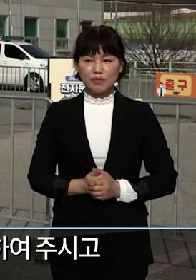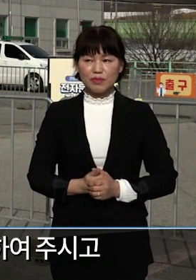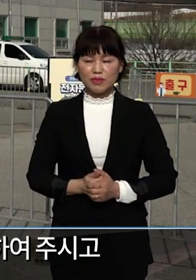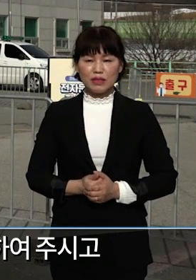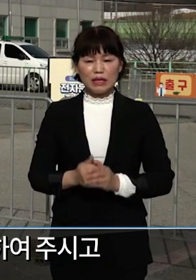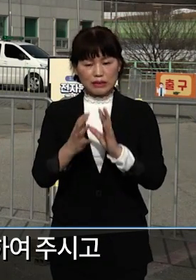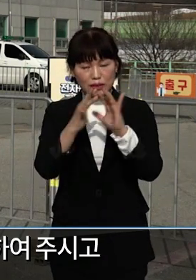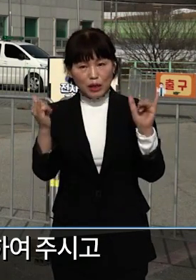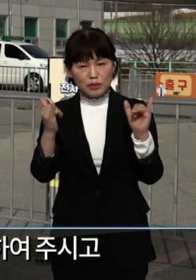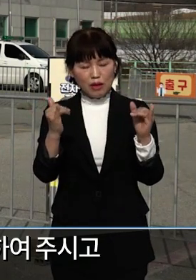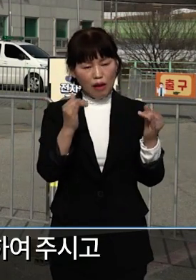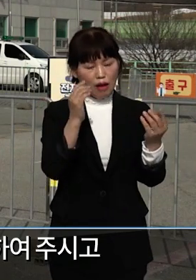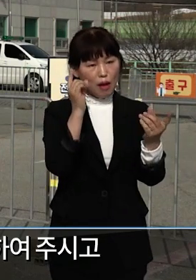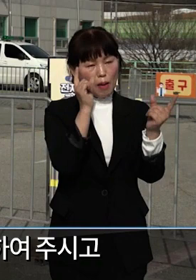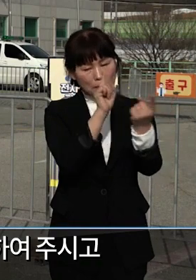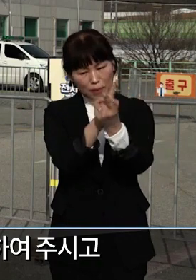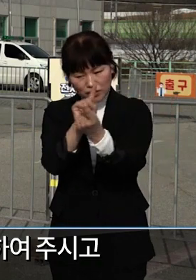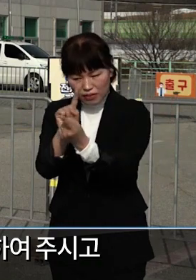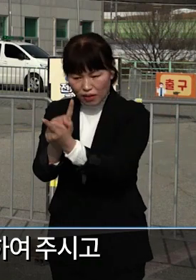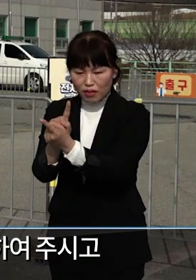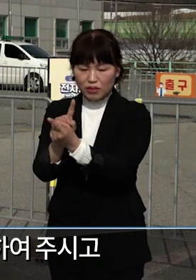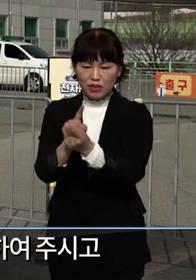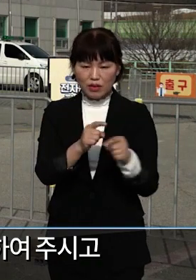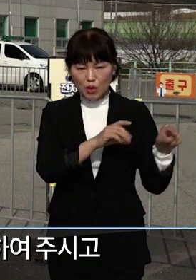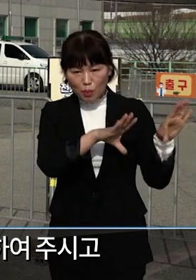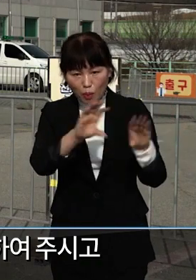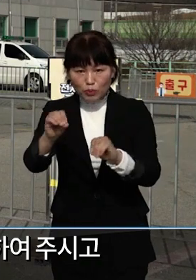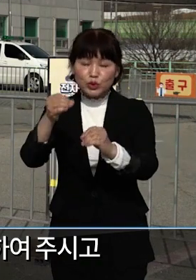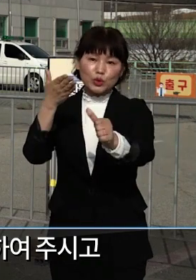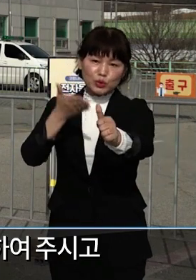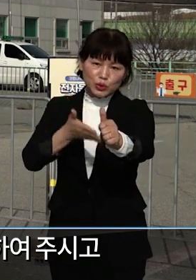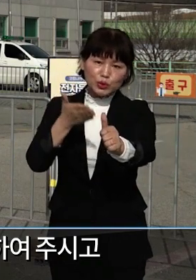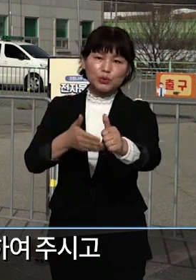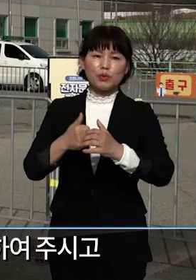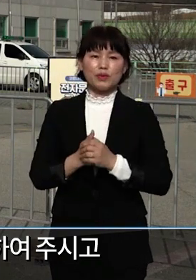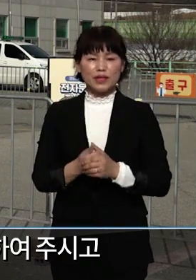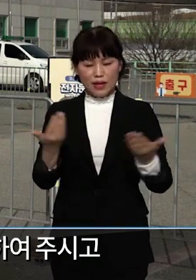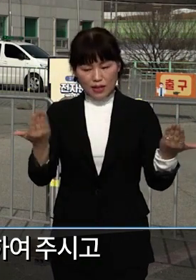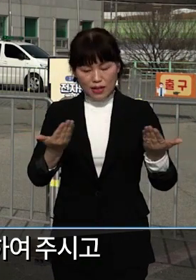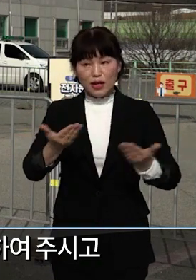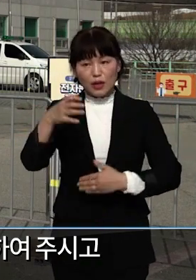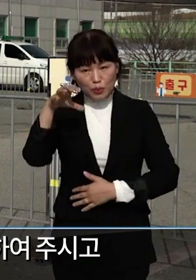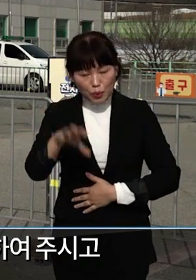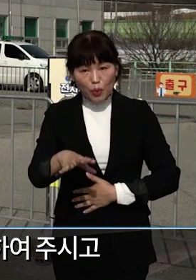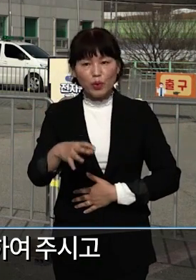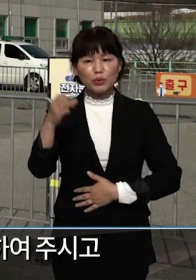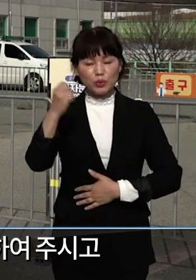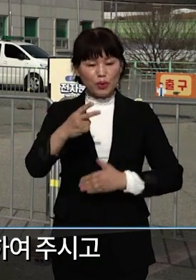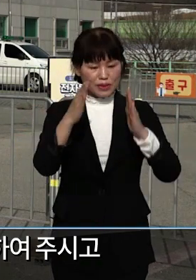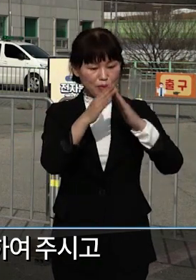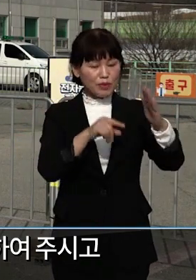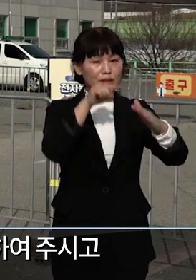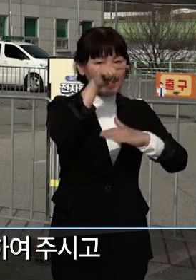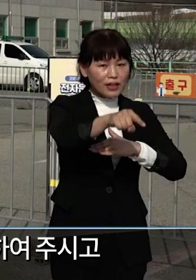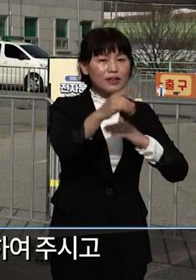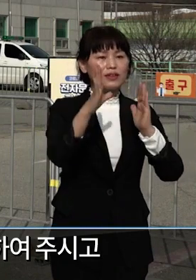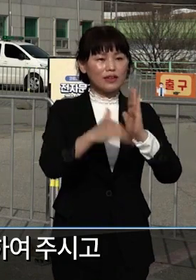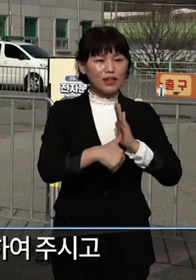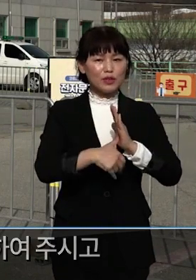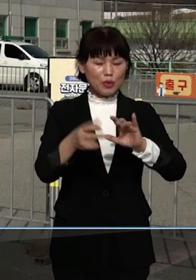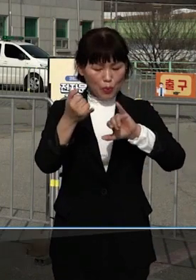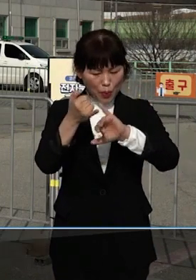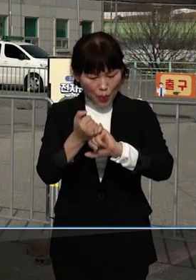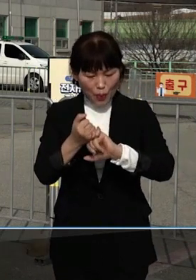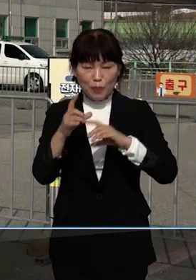만남을 최대한 자제하여 주시고 근무지와 외출 시에는 반드시 마스크를